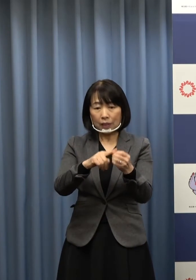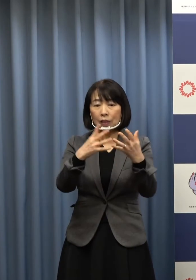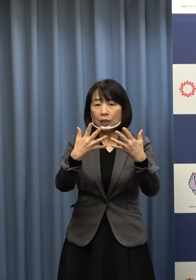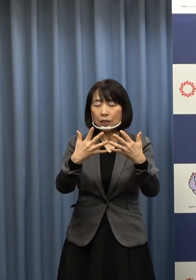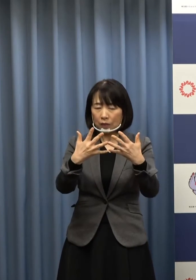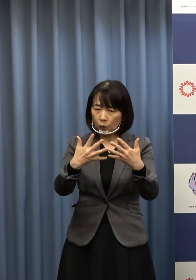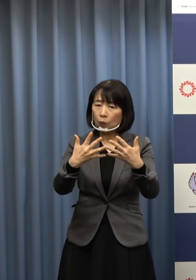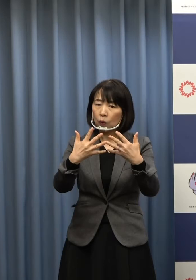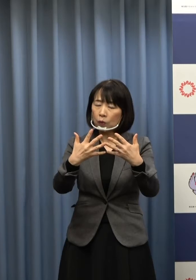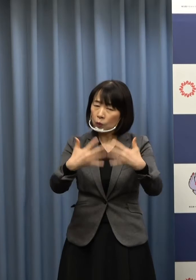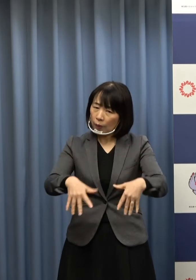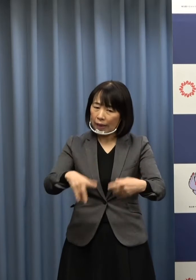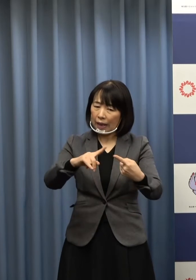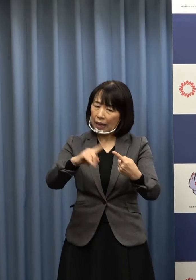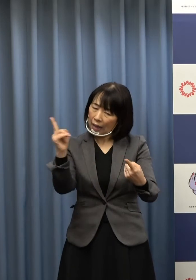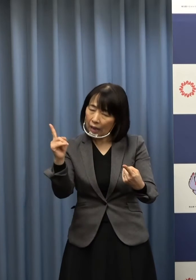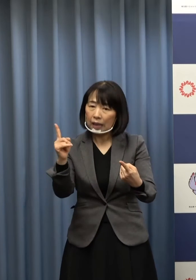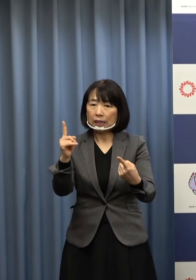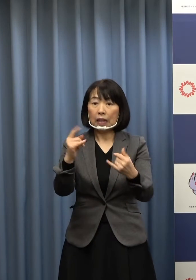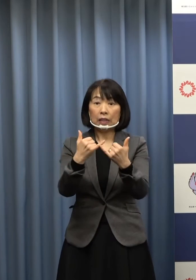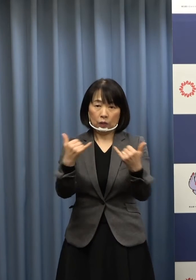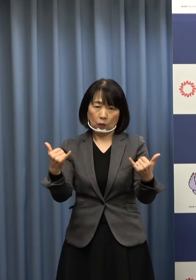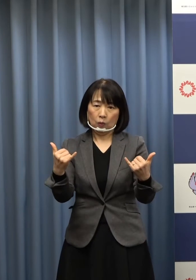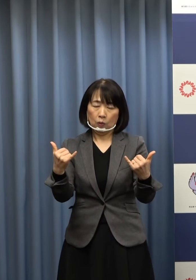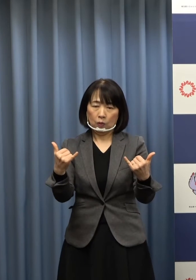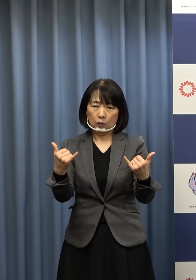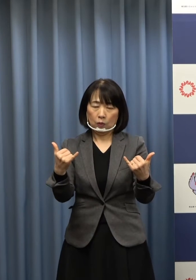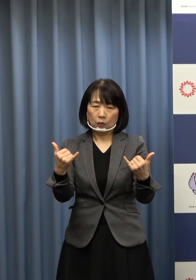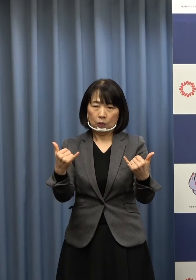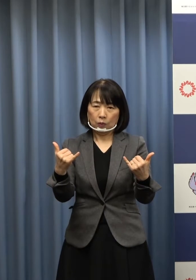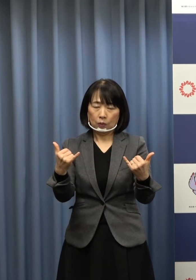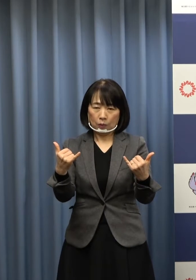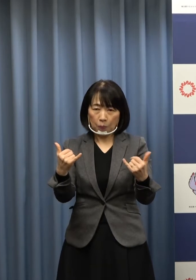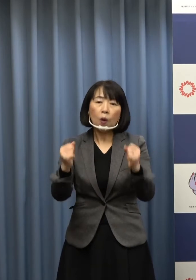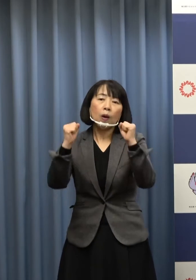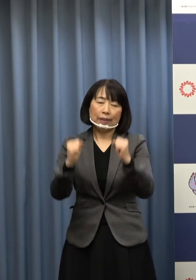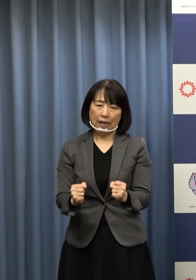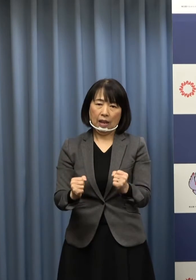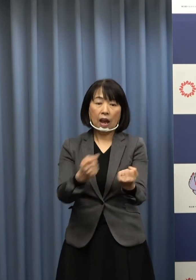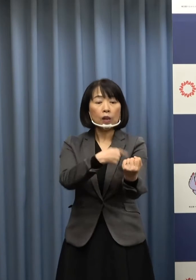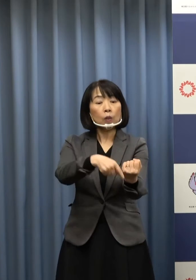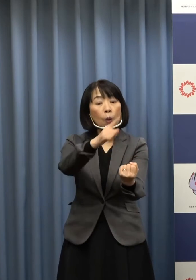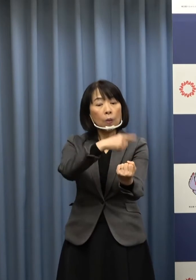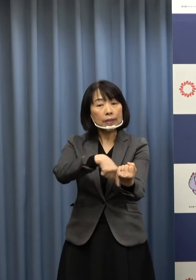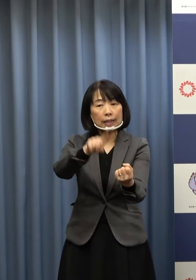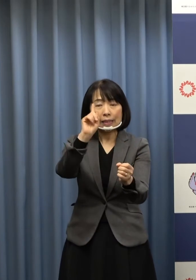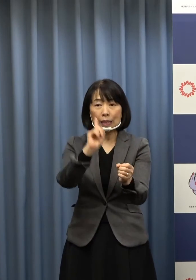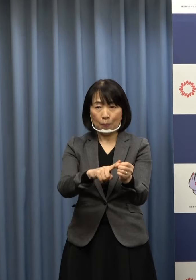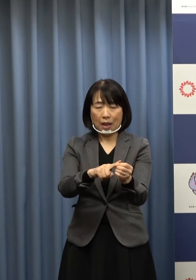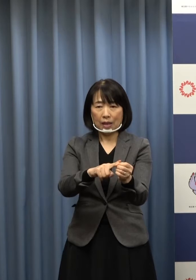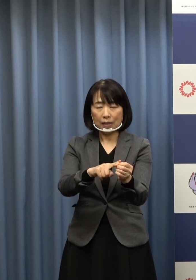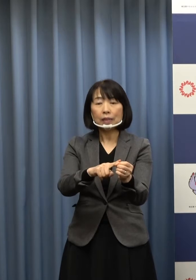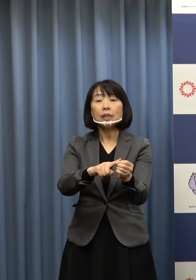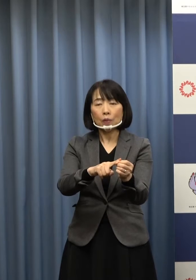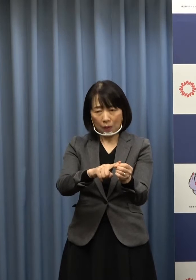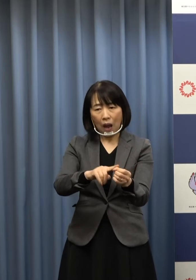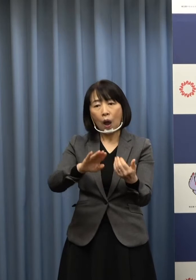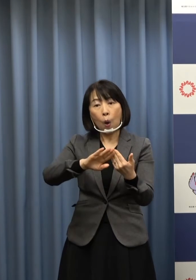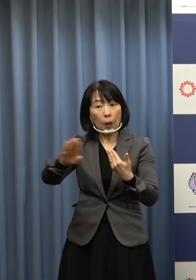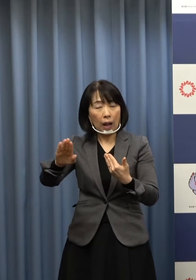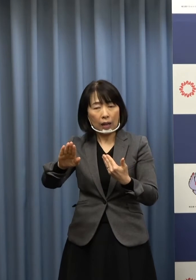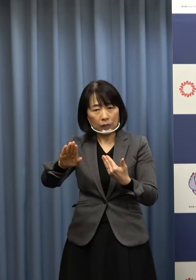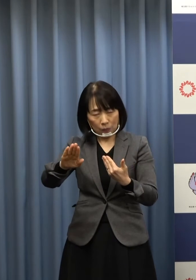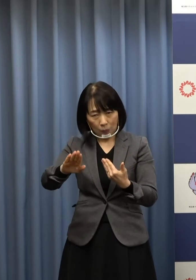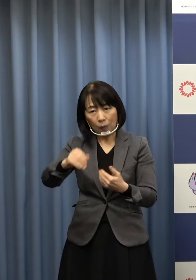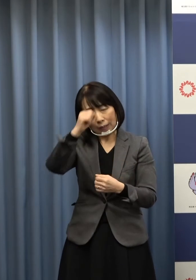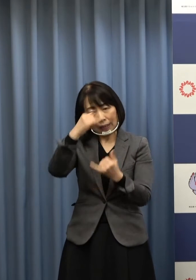がマッチしない。単なる普通の、なんていうの、病床ではなくて、透析をするためには他の患者さんに、透析患者さん抵抗